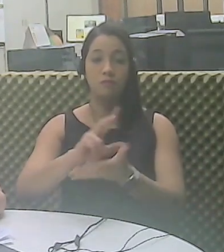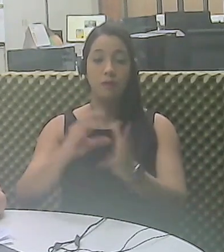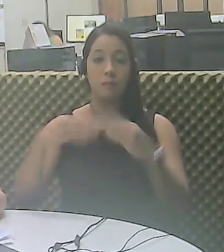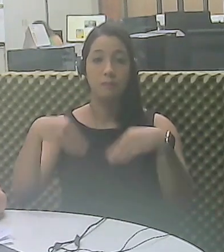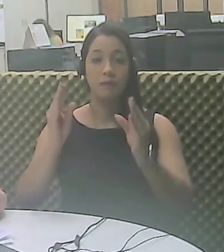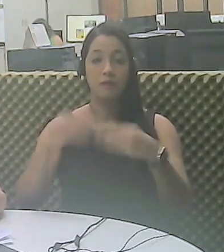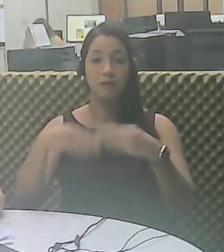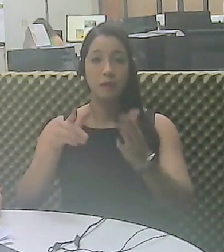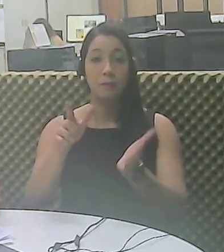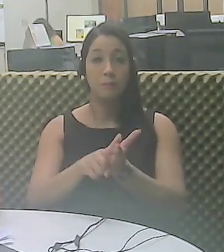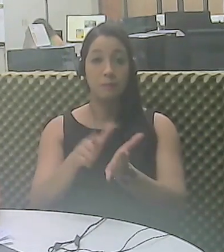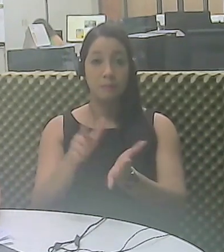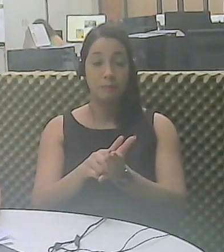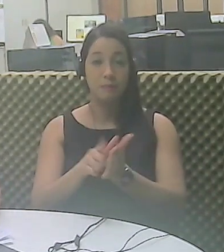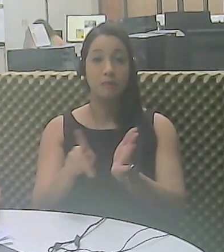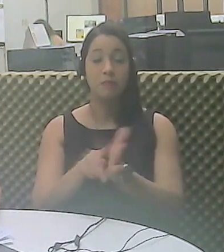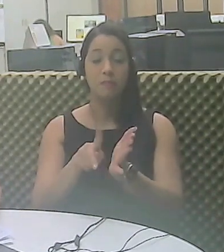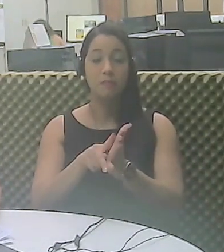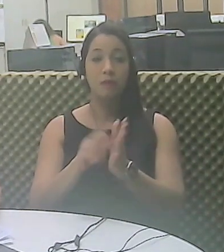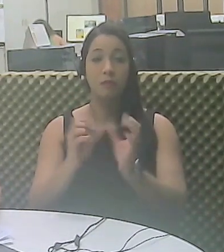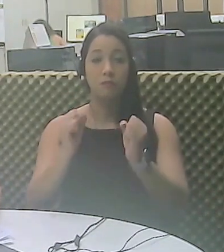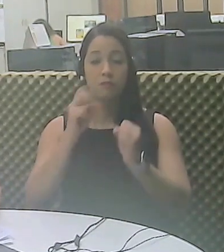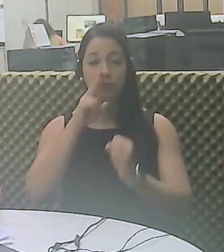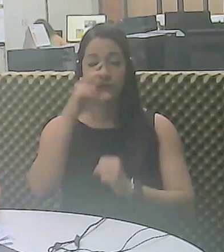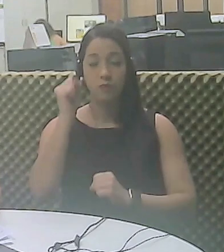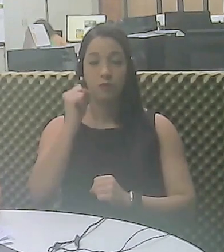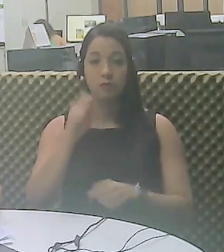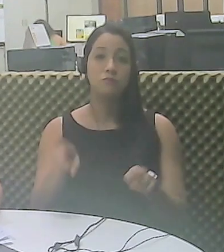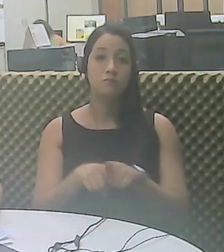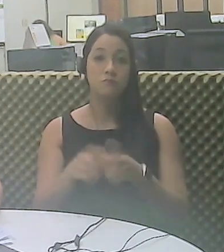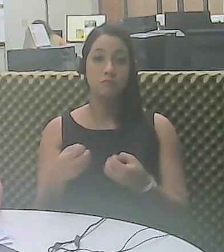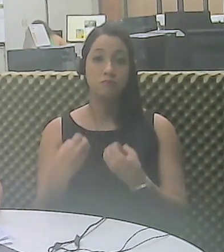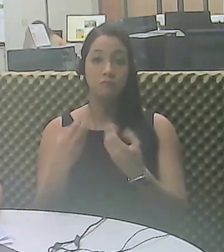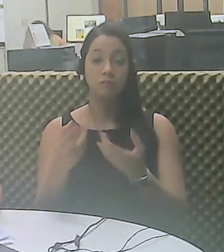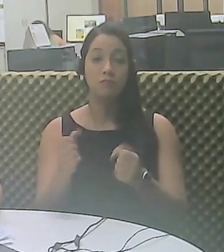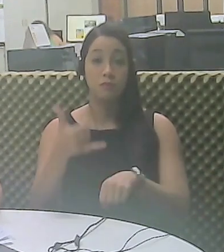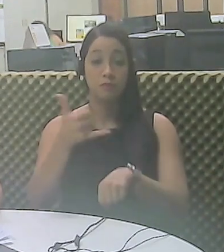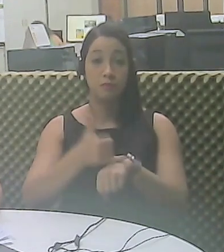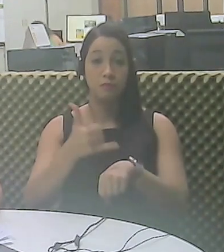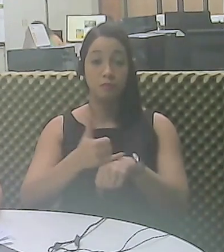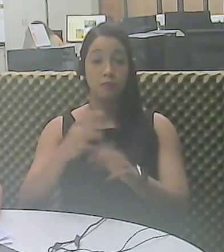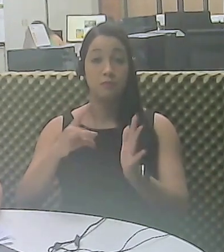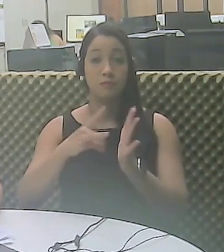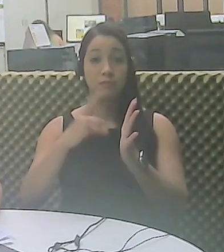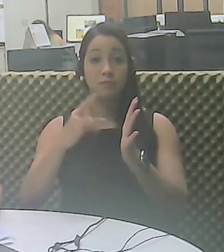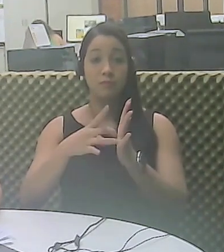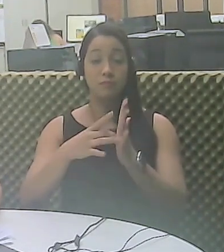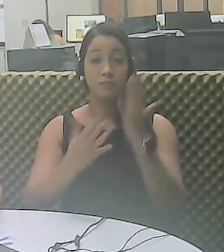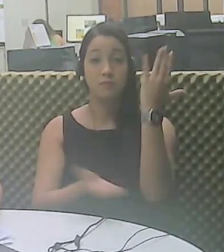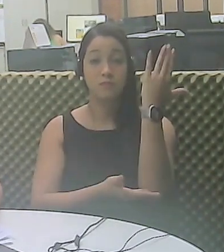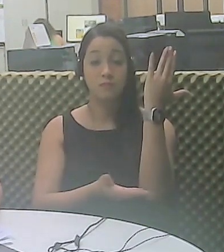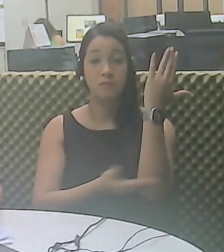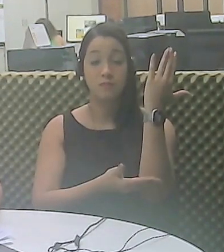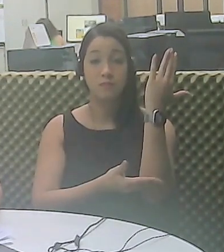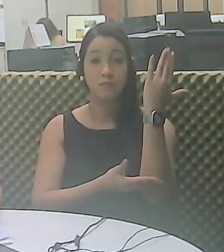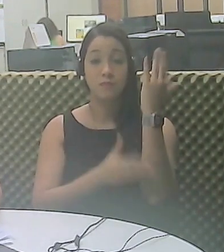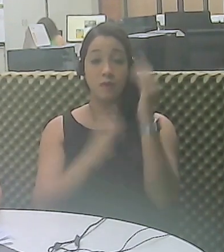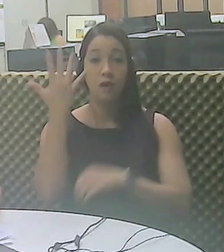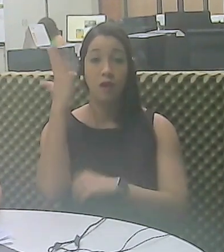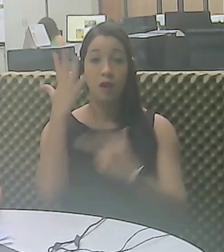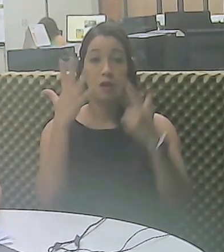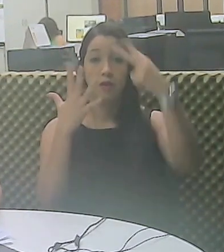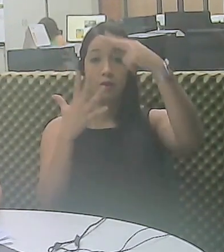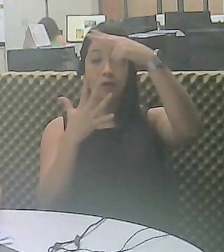plásticos, papel e papelão. Também podem ser entregues metais, vidros, madeiras, podas de